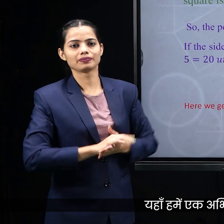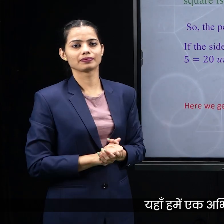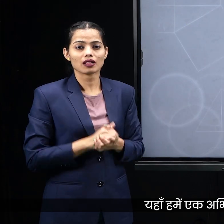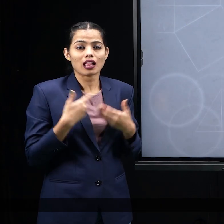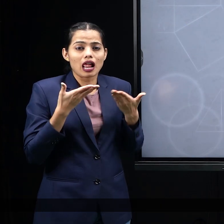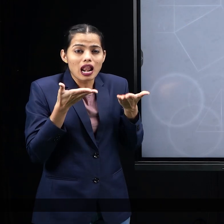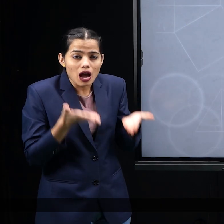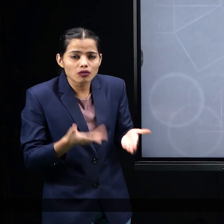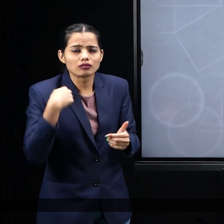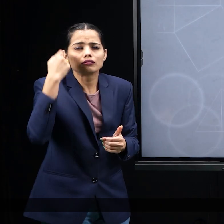अब